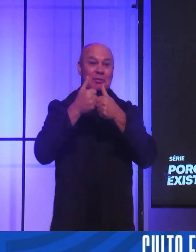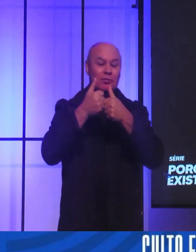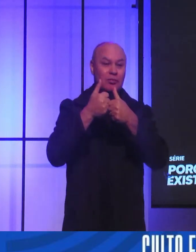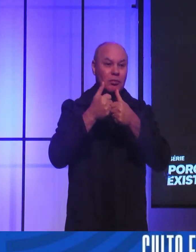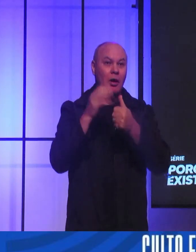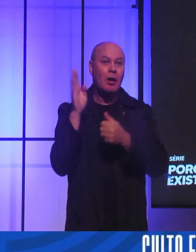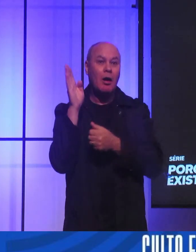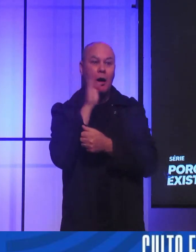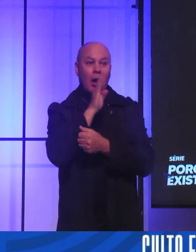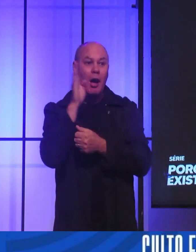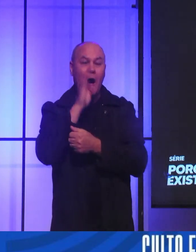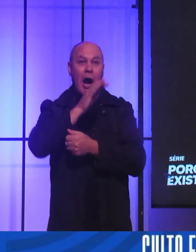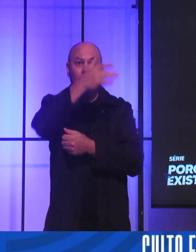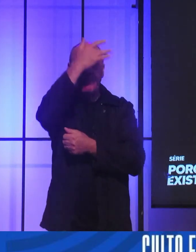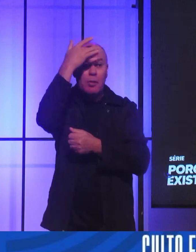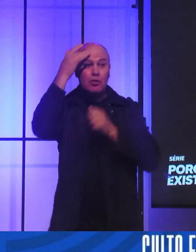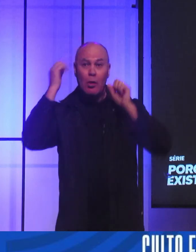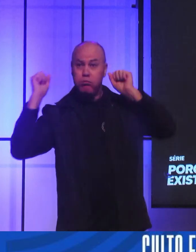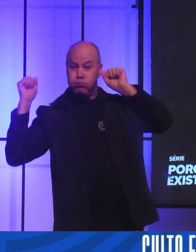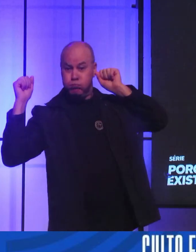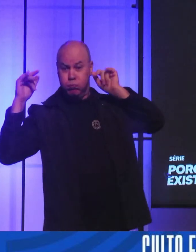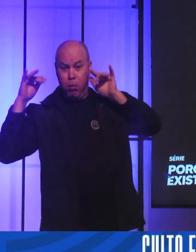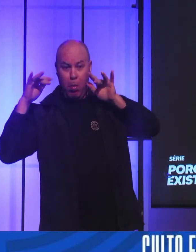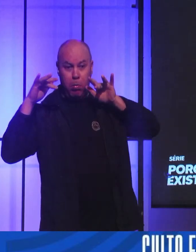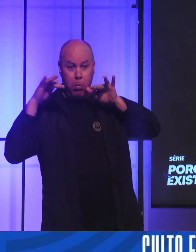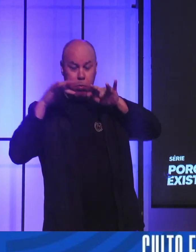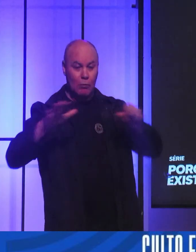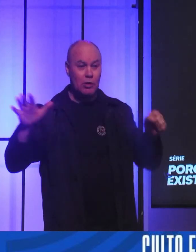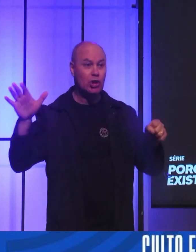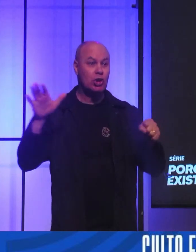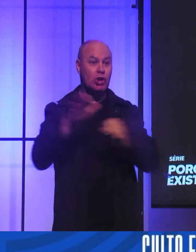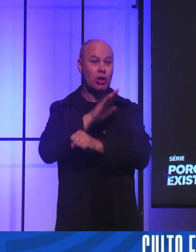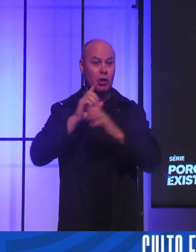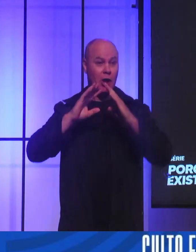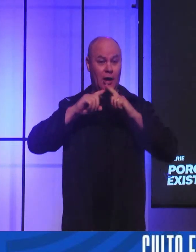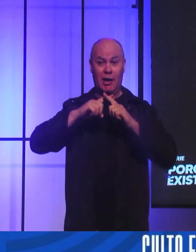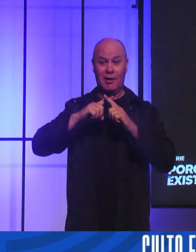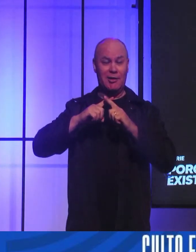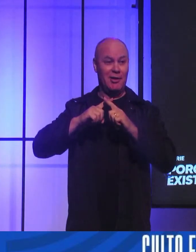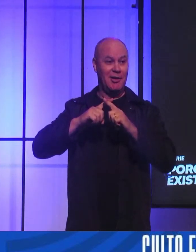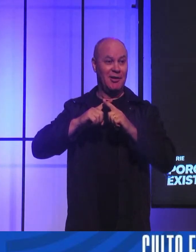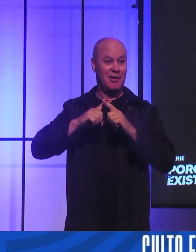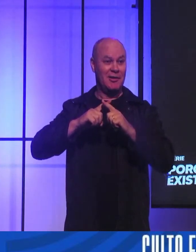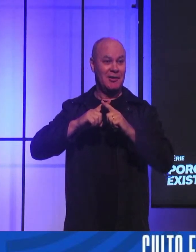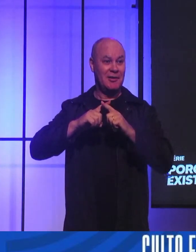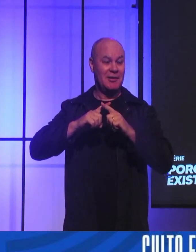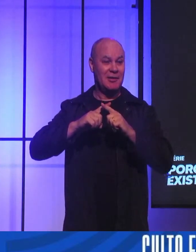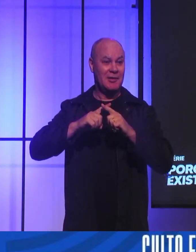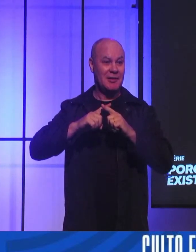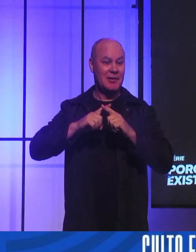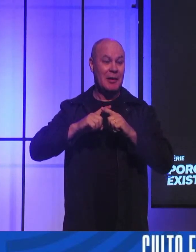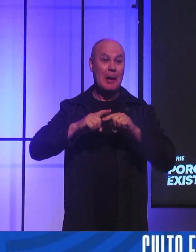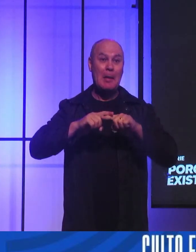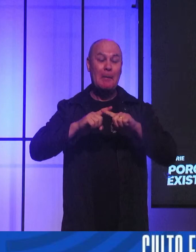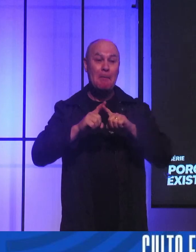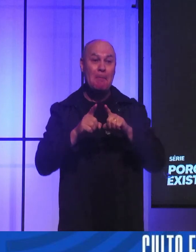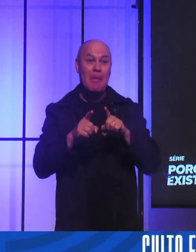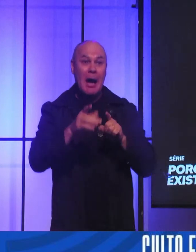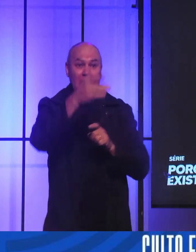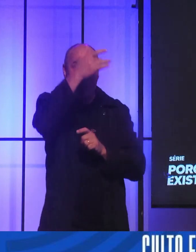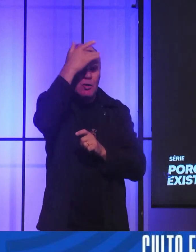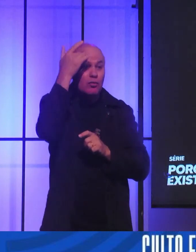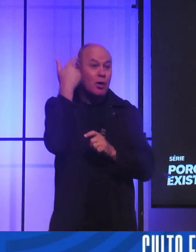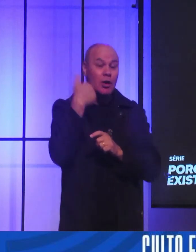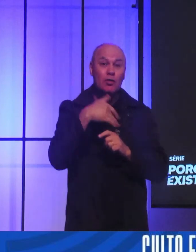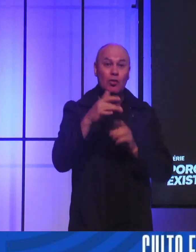de pessoas, um ambiente gostoso. Todo mundo se conhecia, todo mundo tinha um relacionamento. Mas